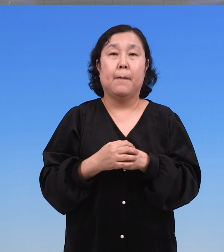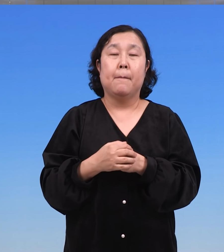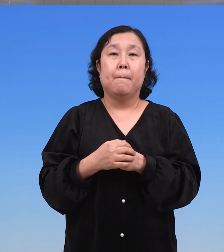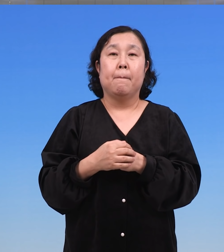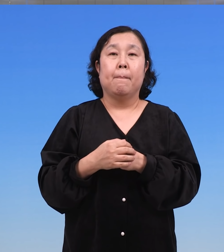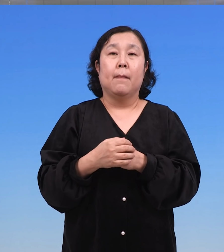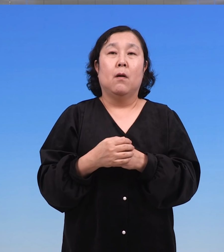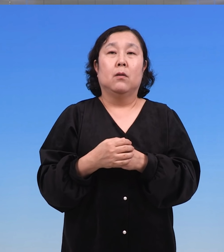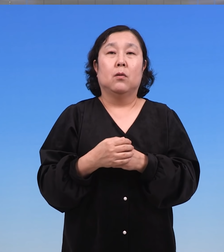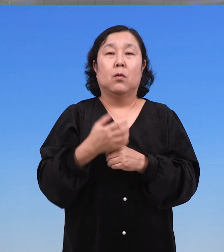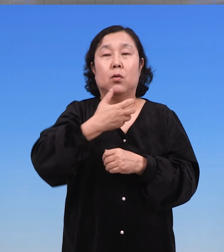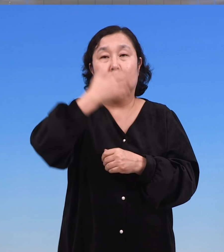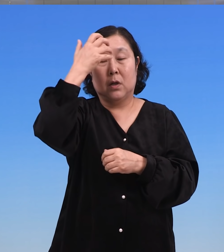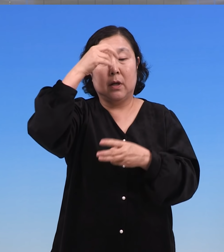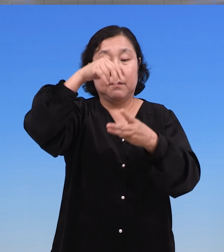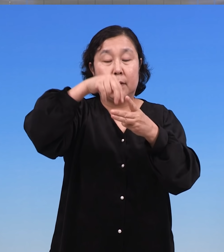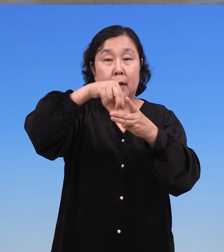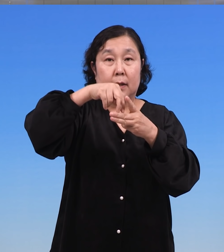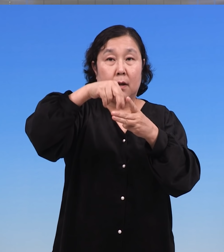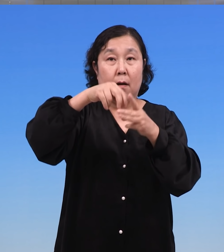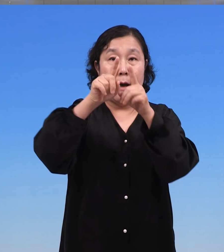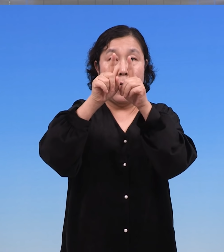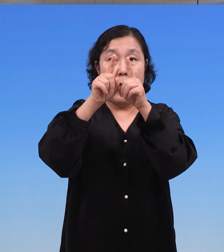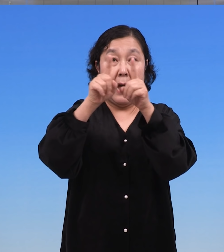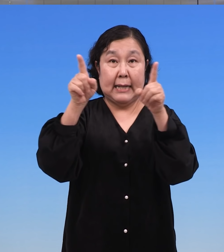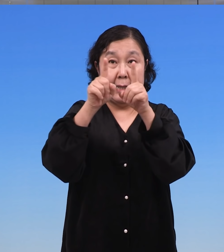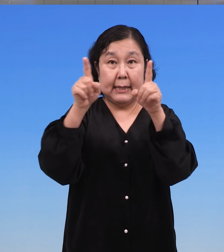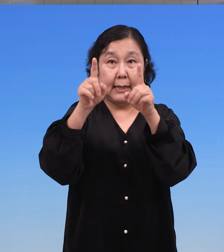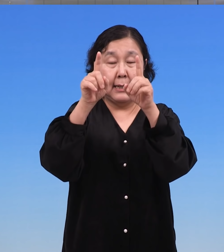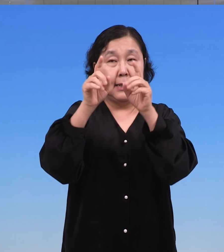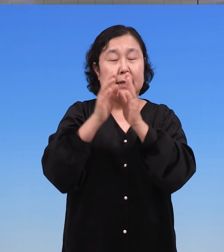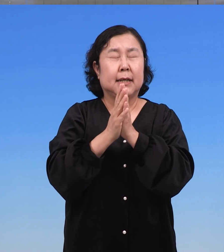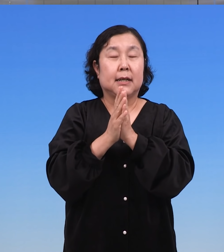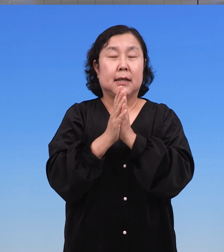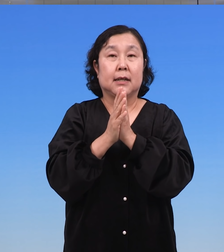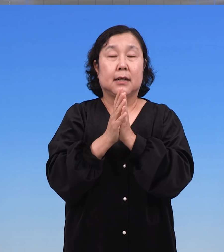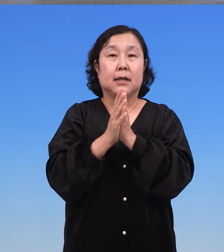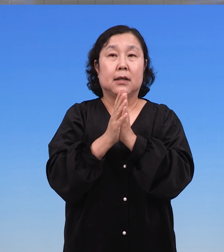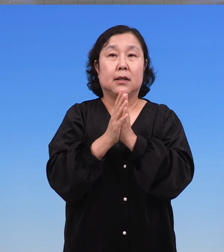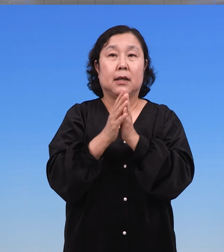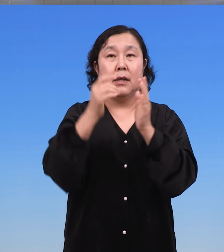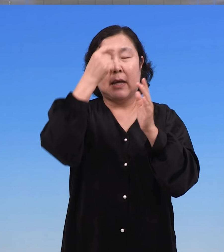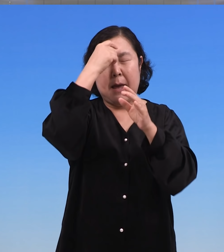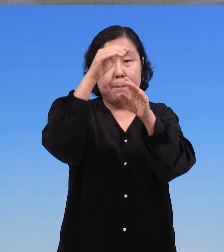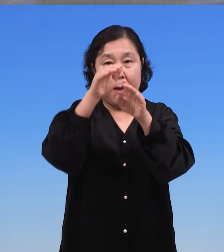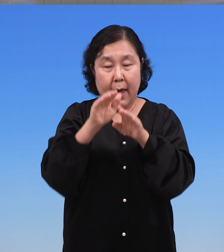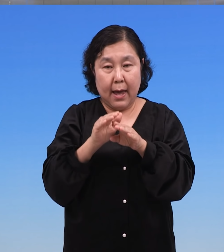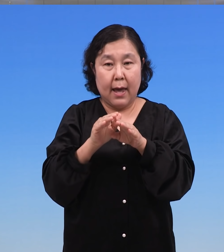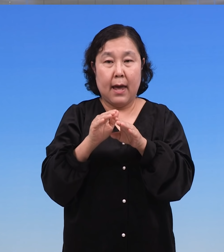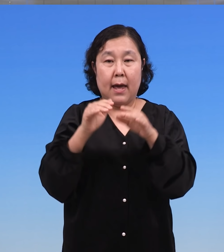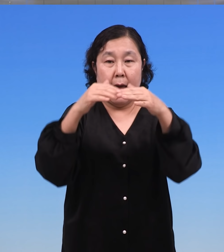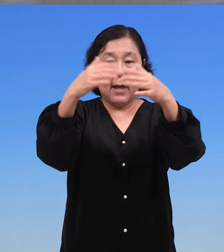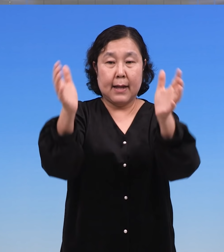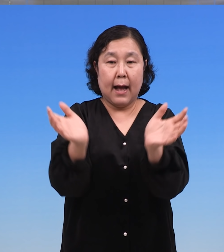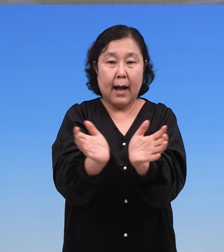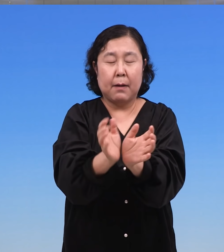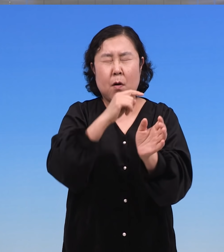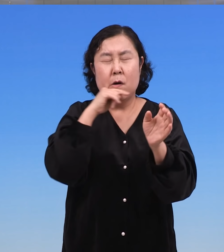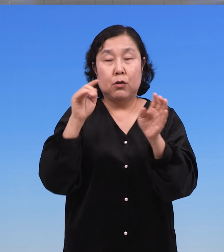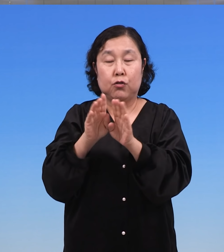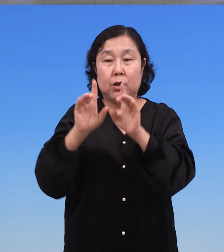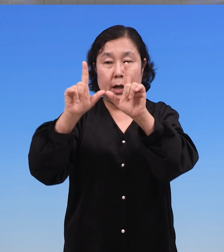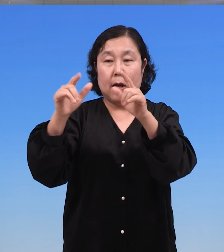저희가 이 드림센터 한 층을 그 인큐베이트 하는 그런 마음으로 온전하게 그 예배당, 또